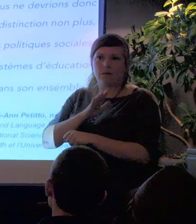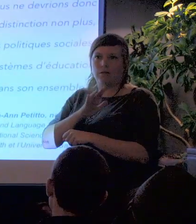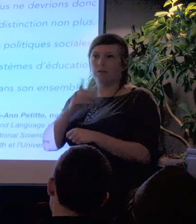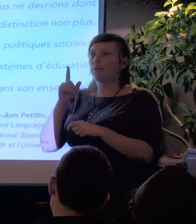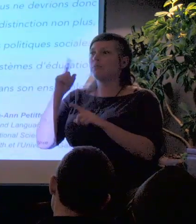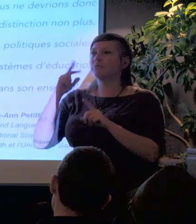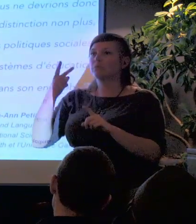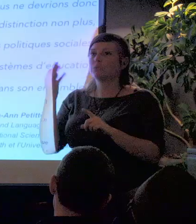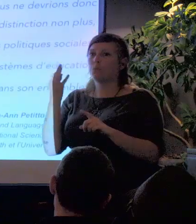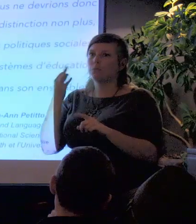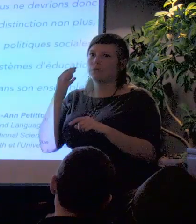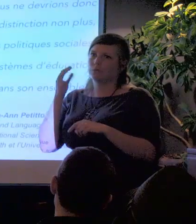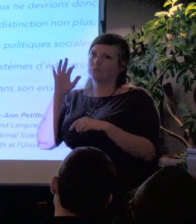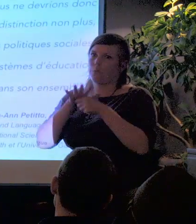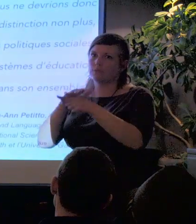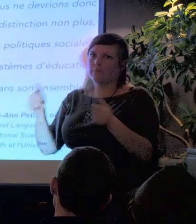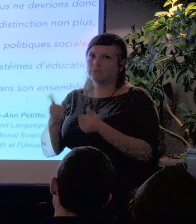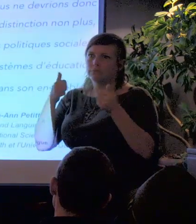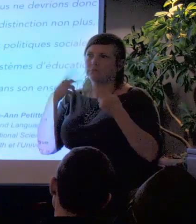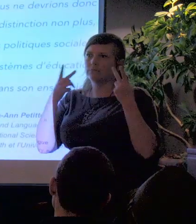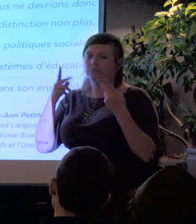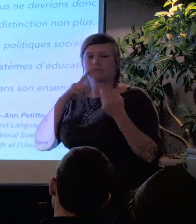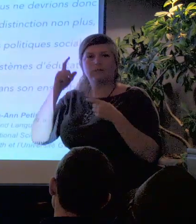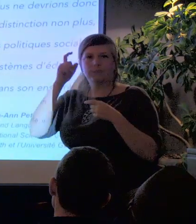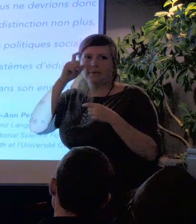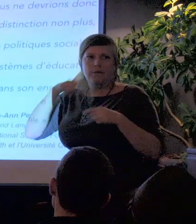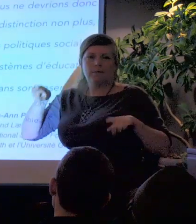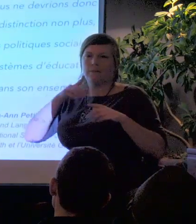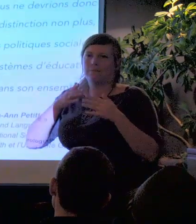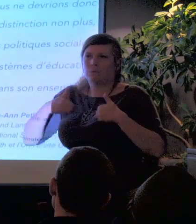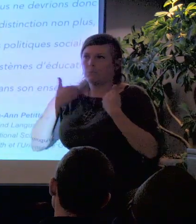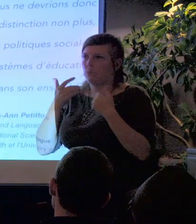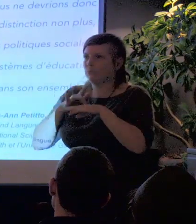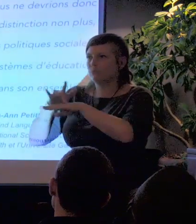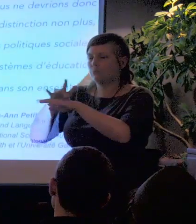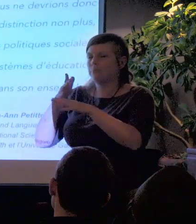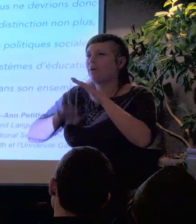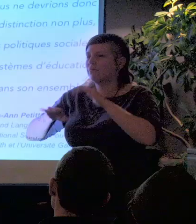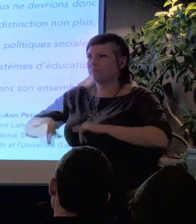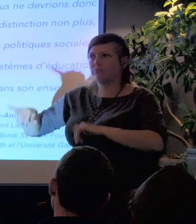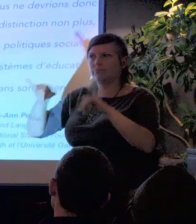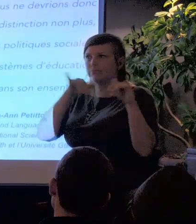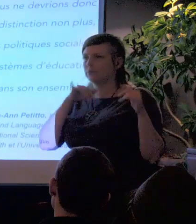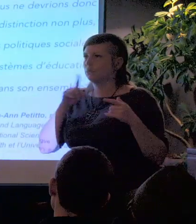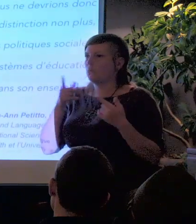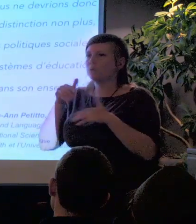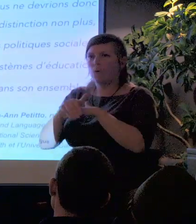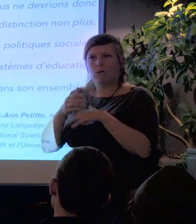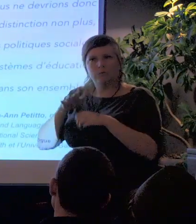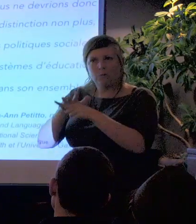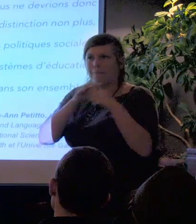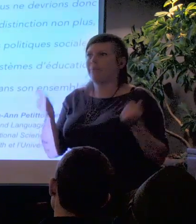et les échanges. C'est sûr que là, il y a eu beaucoup de témoignages lors des deux premiers cours, beaucoup de vécu qui a